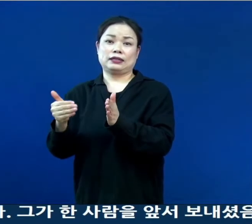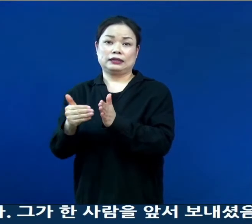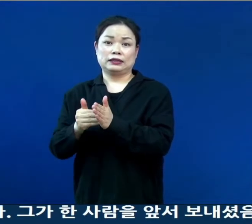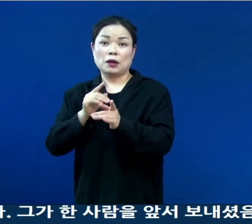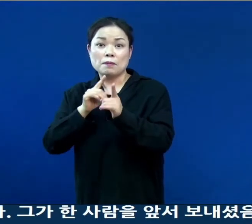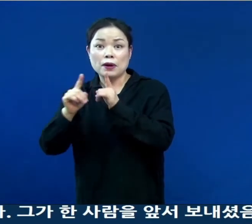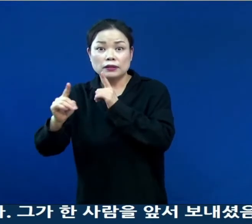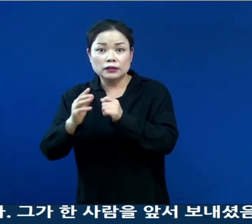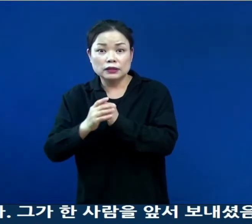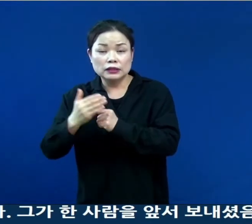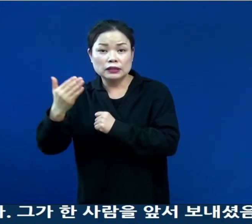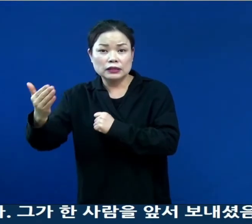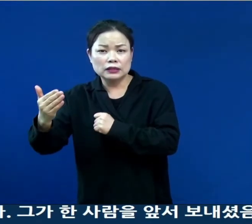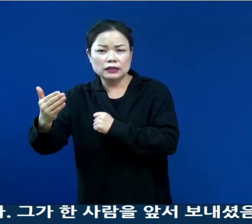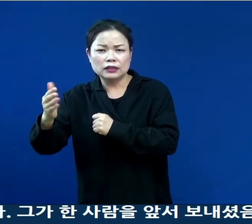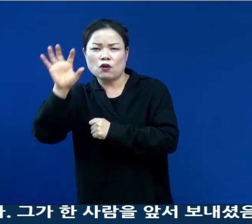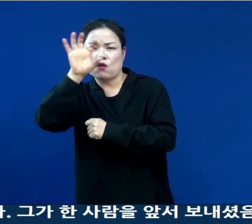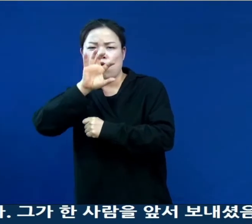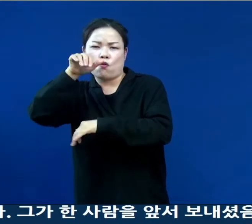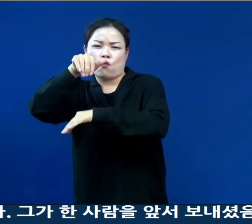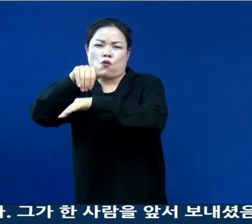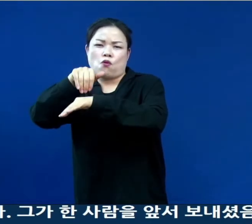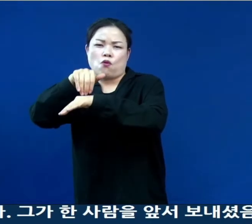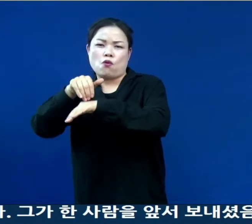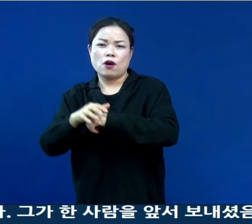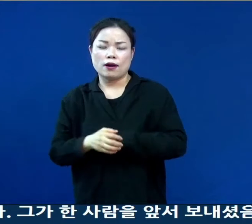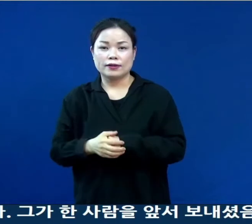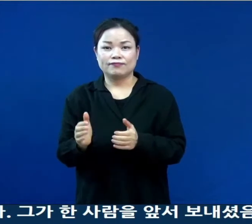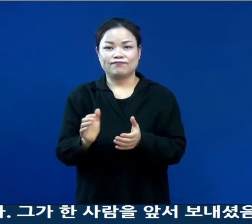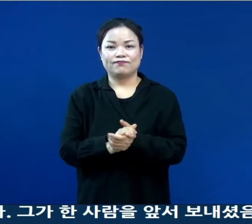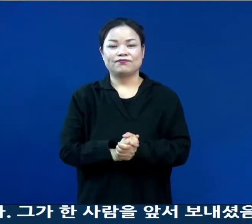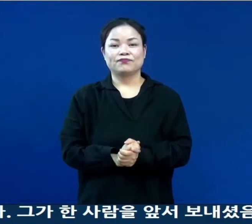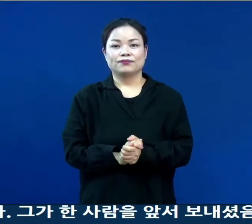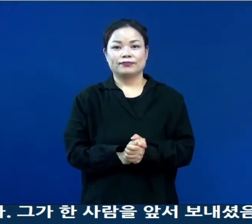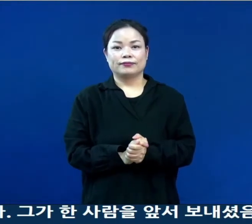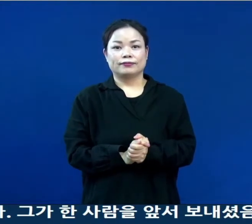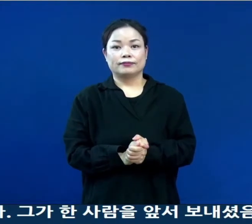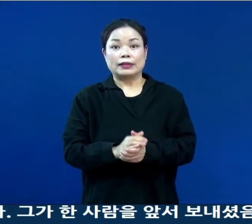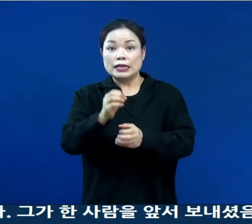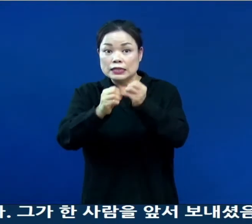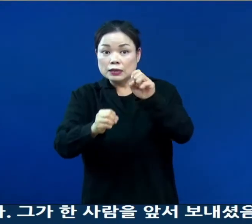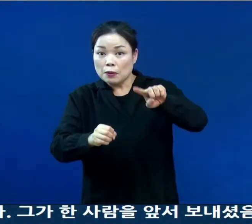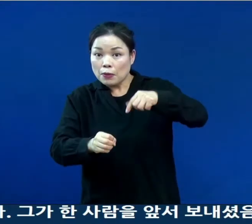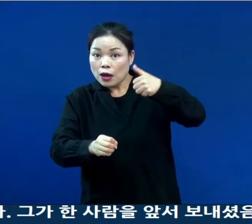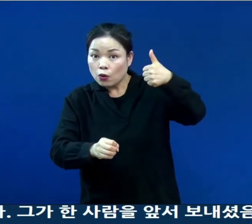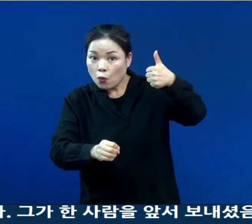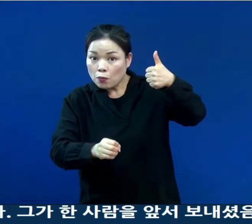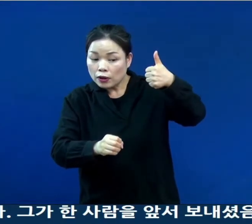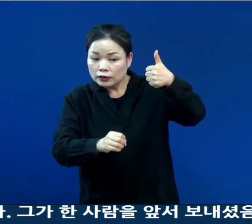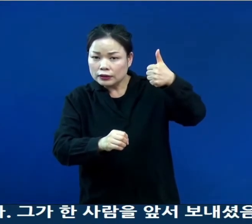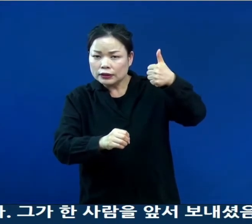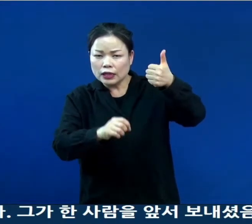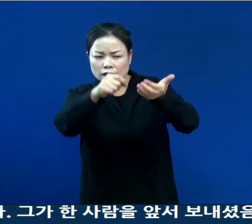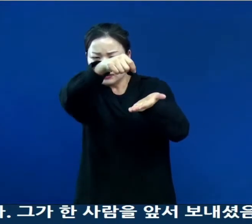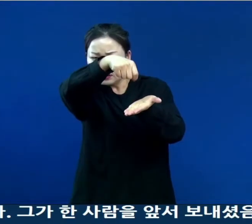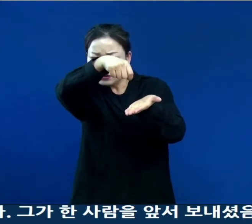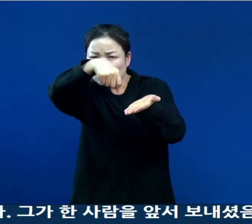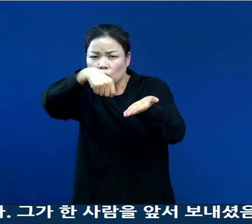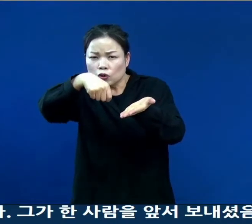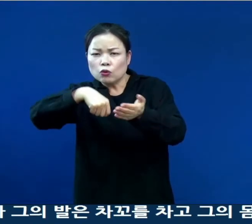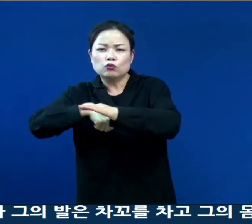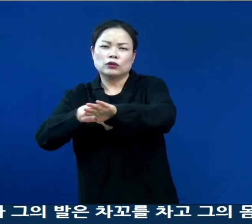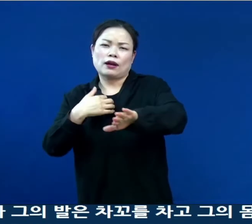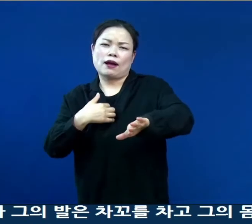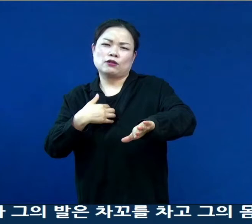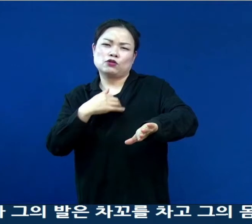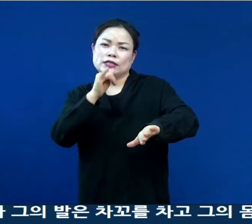그의 말씀이 그를 단련하였도다. 아멘. 시편 105편의 기술을 통해 우리가 알 수